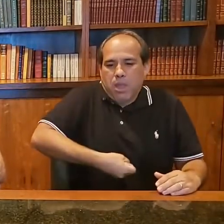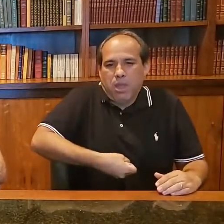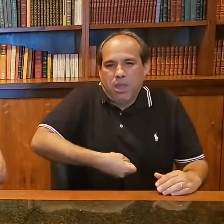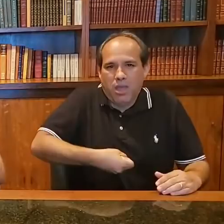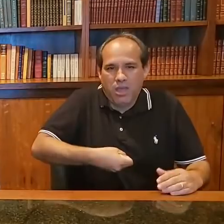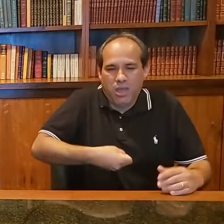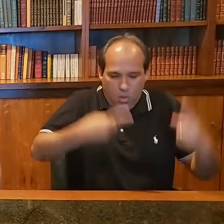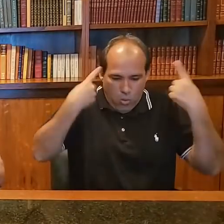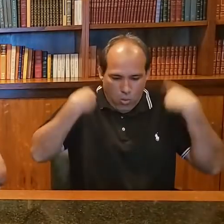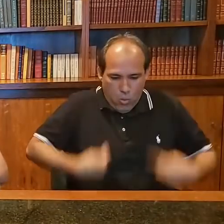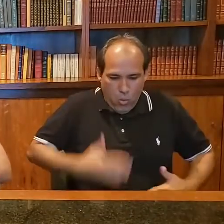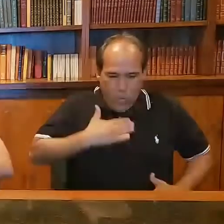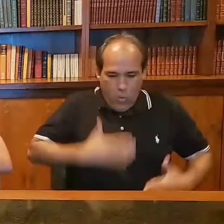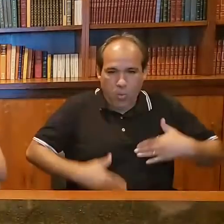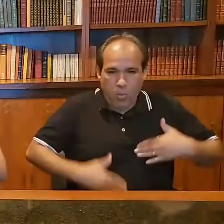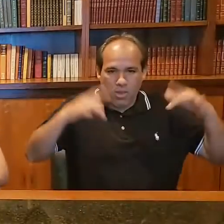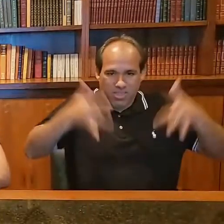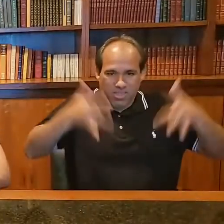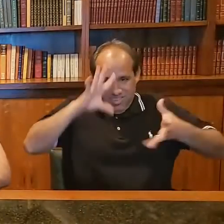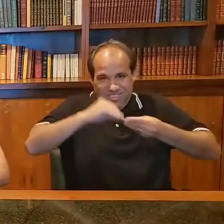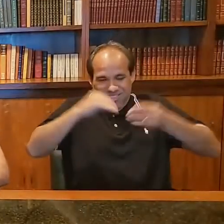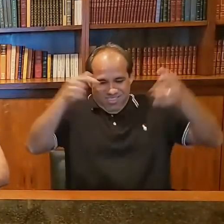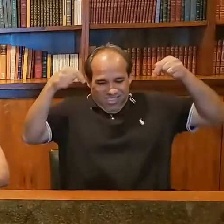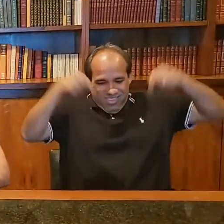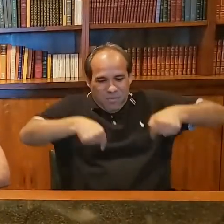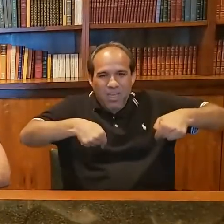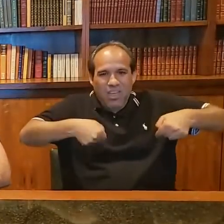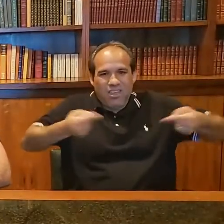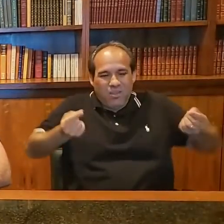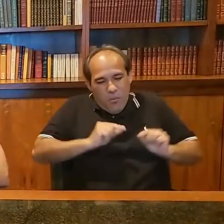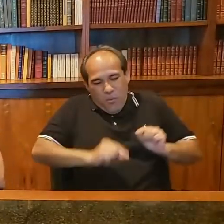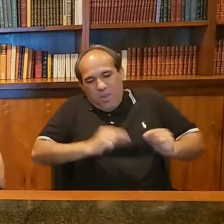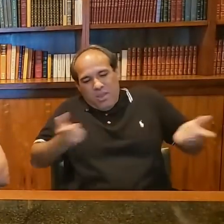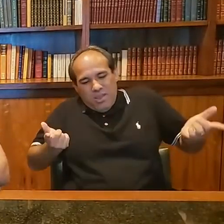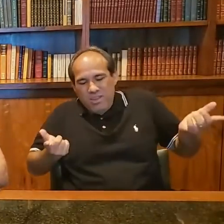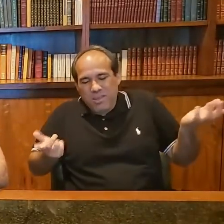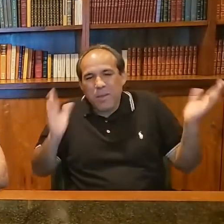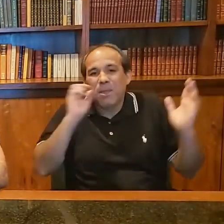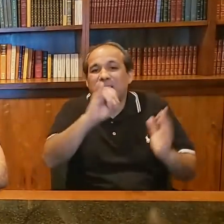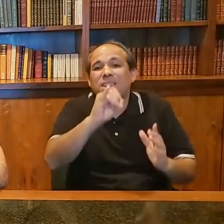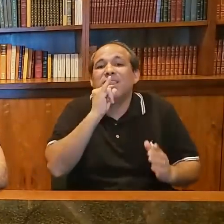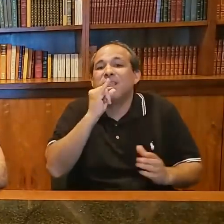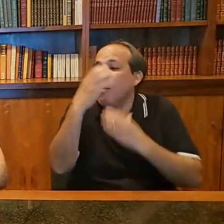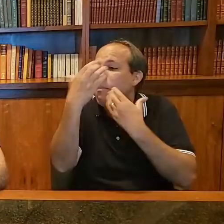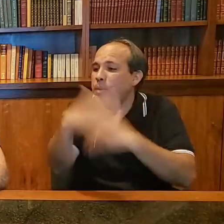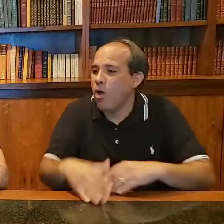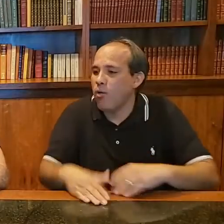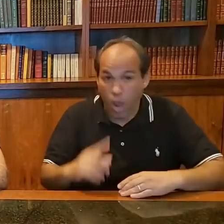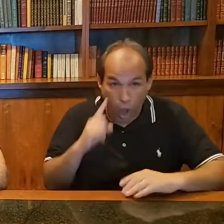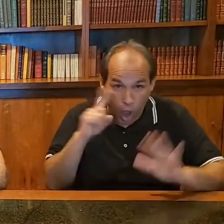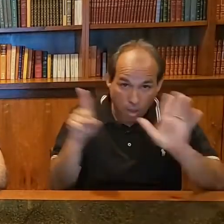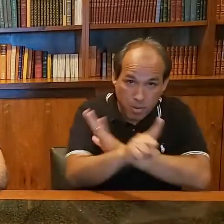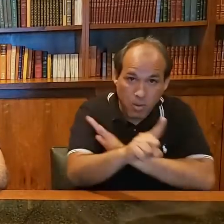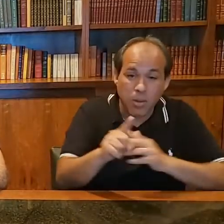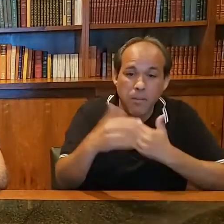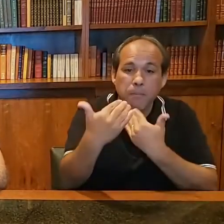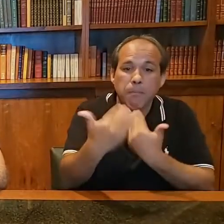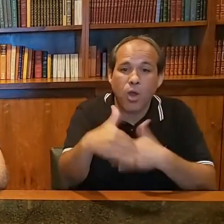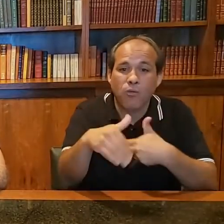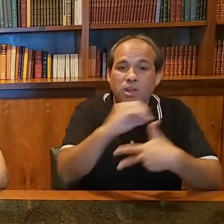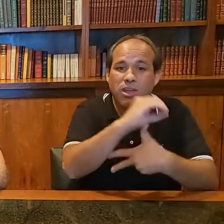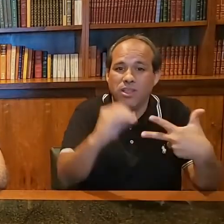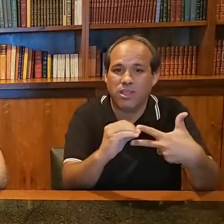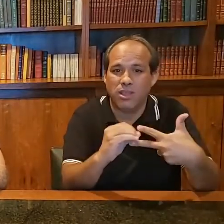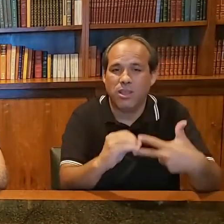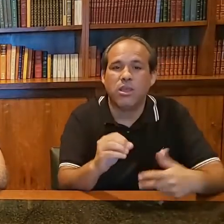corpo humano, não sei aonde. Não vai ter questão desse tipo aí. Agora, se cair no Enem, uma prova é o seguinte. Vamos lá, fazer um teste aqui.